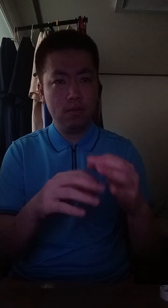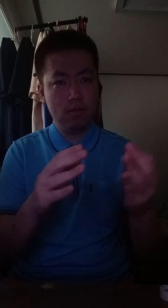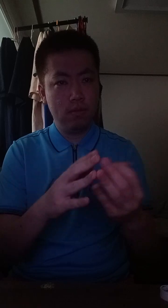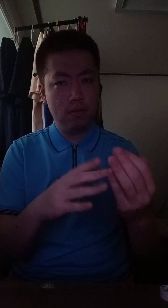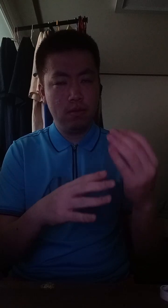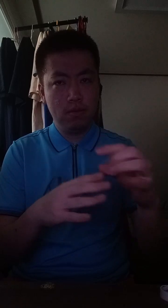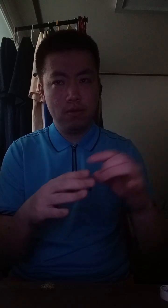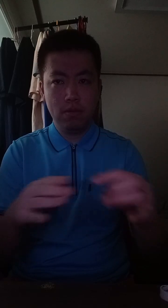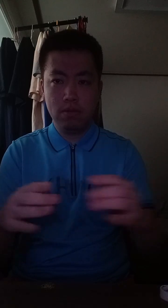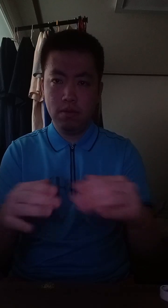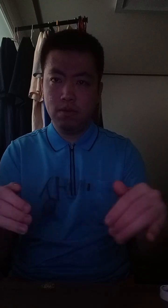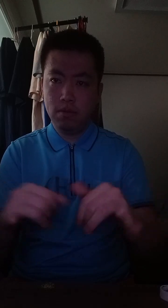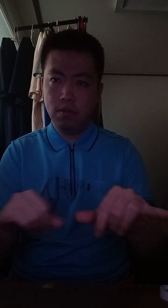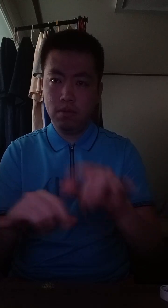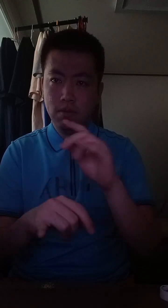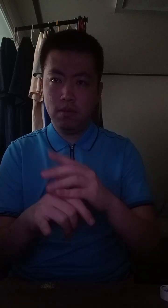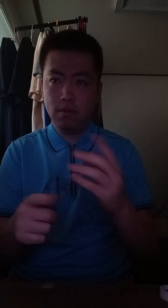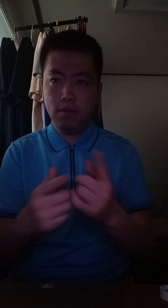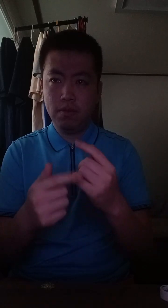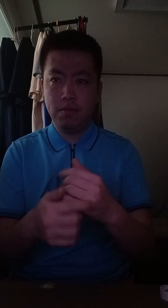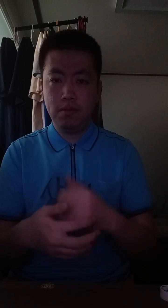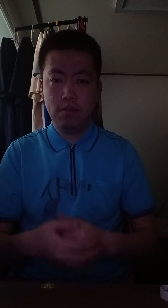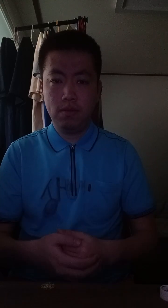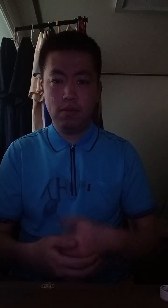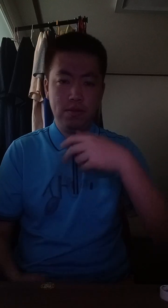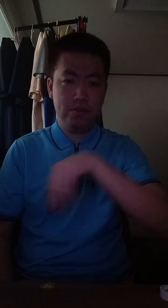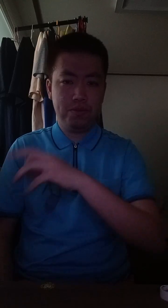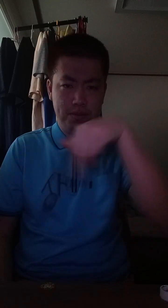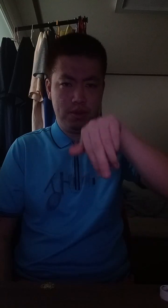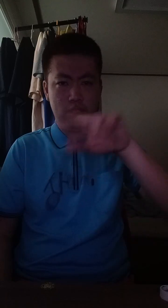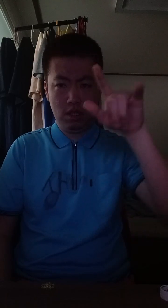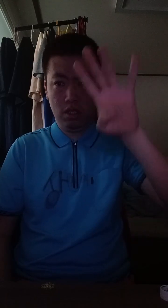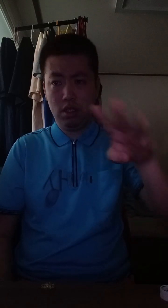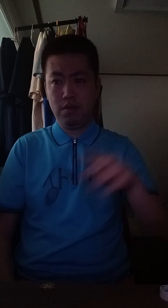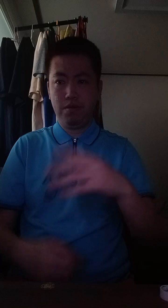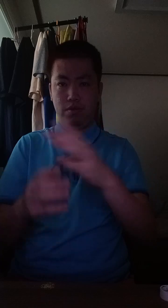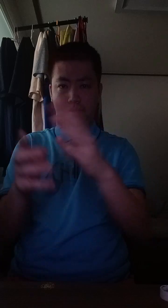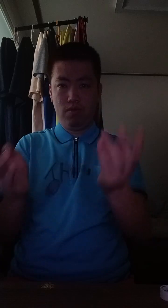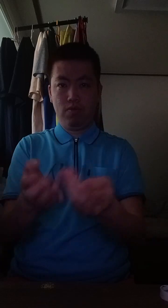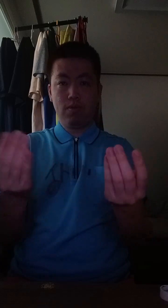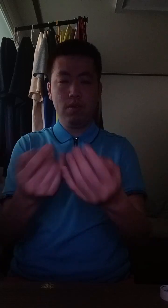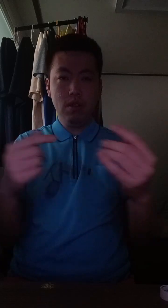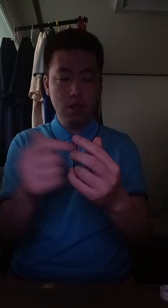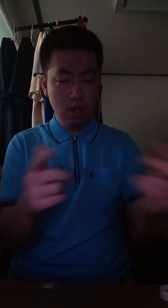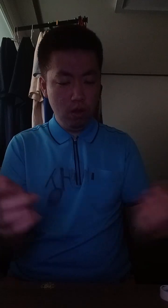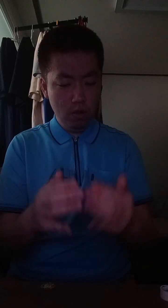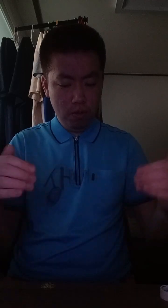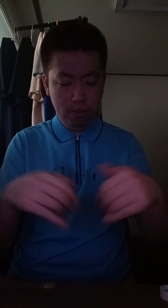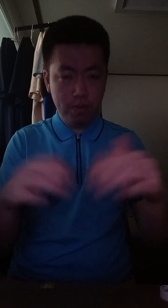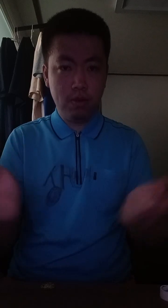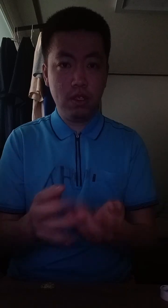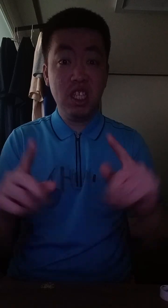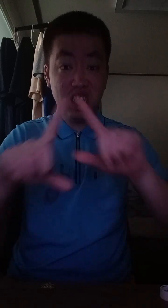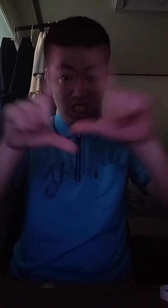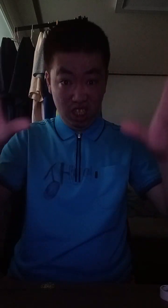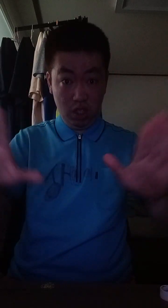그 공법 변경을 한다던가. 관계자는 오는 3월까지 복잡한 작업이 필요 없는 역사엔